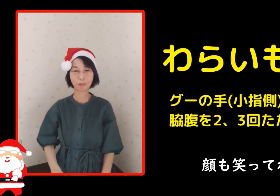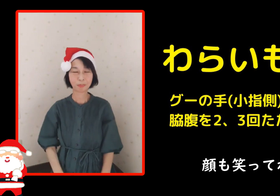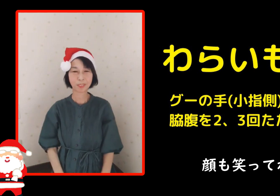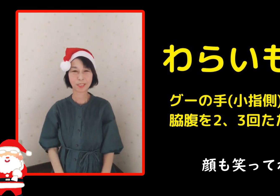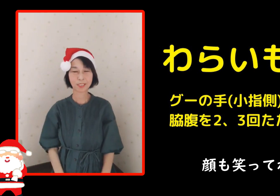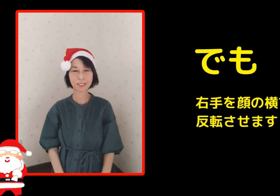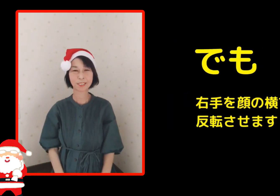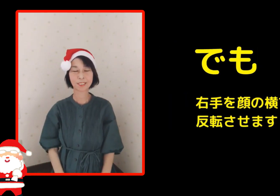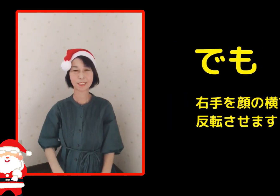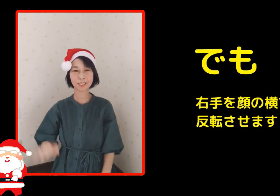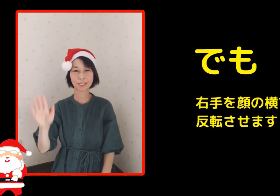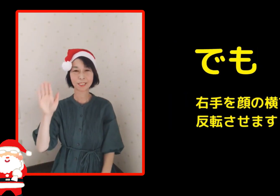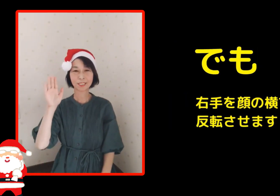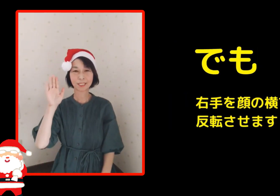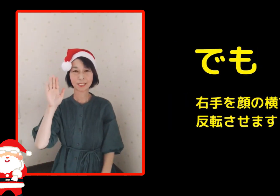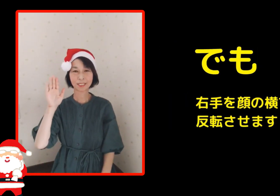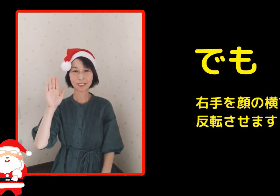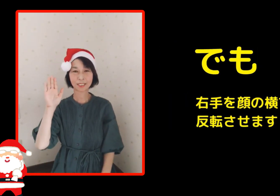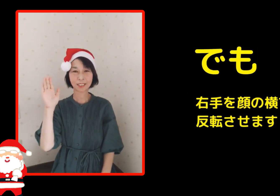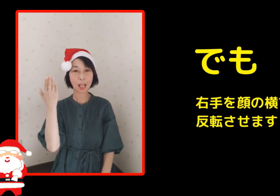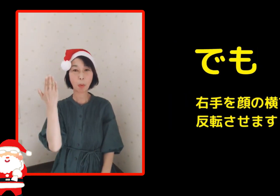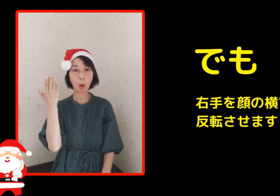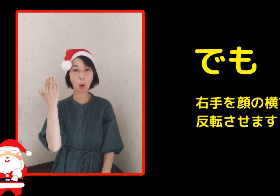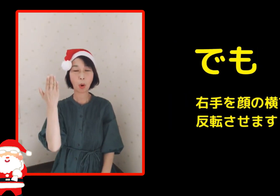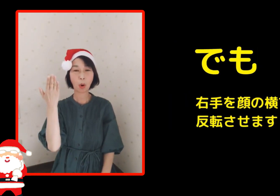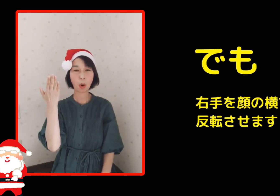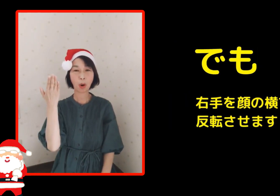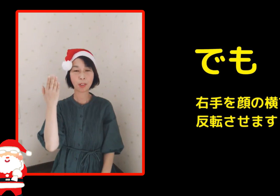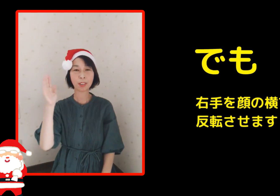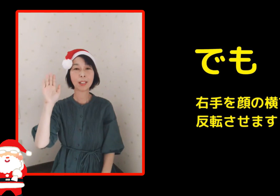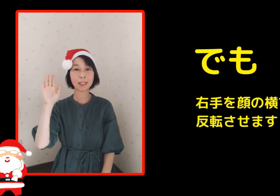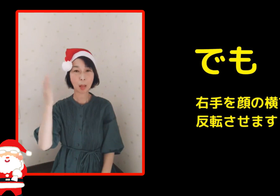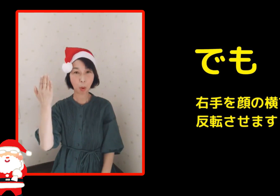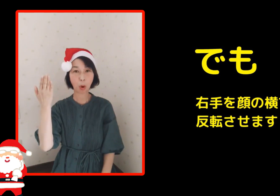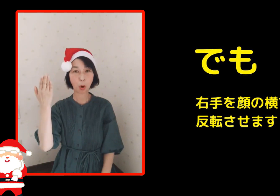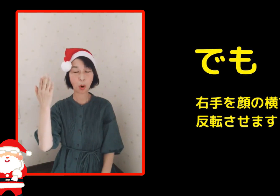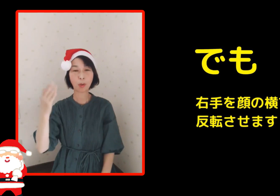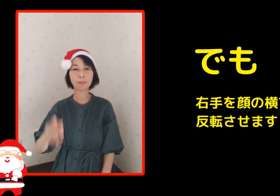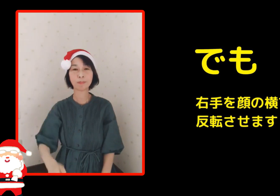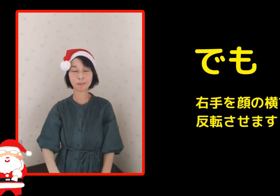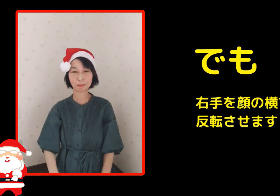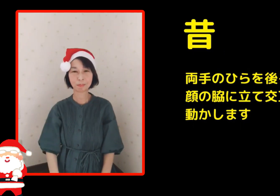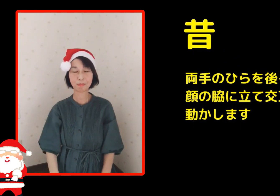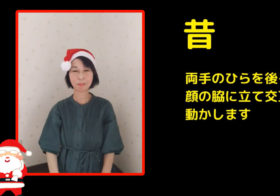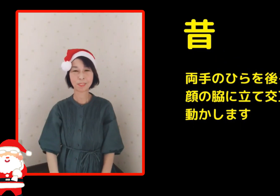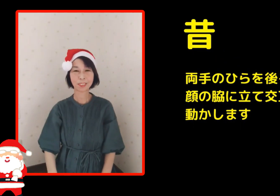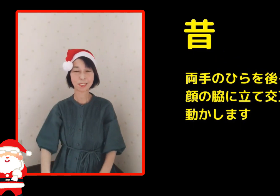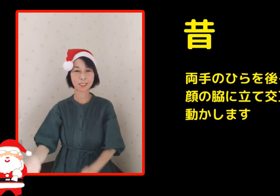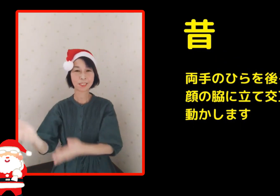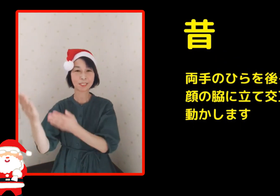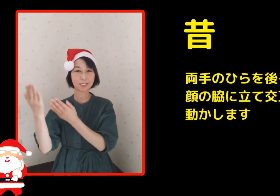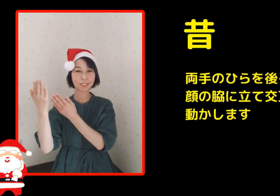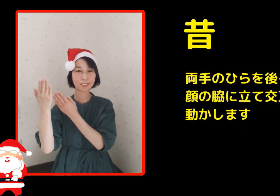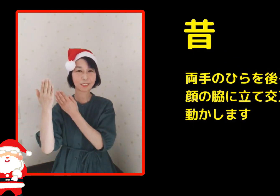。でもという手話は右手を顔の横で反転させます。